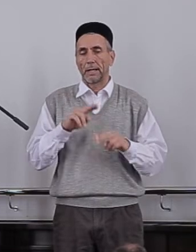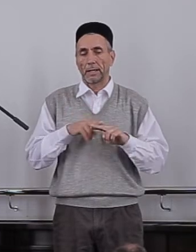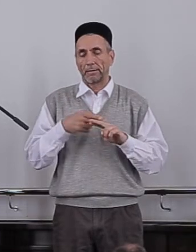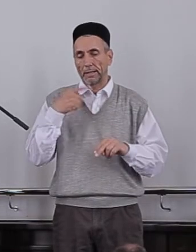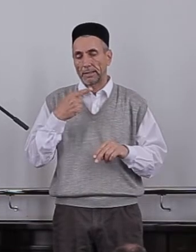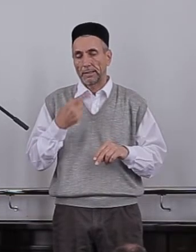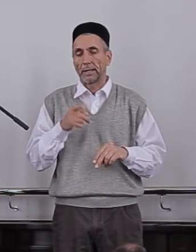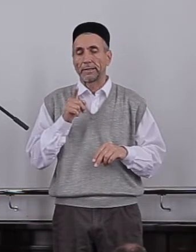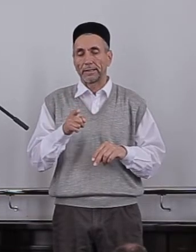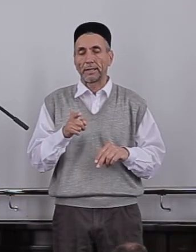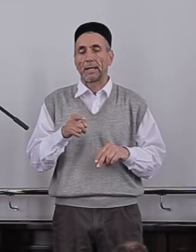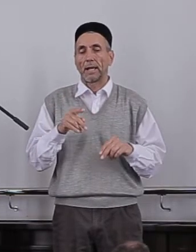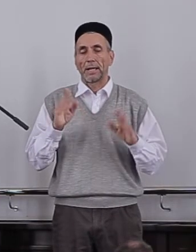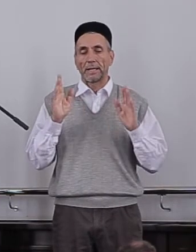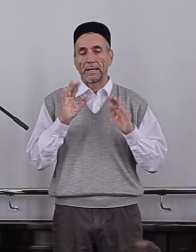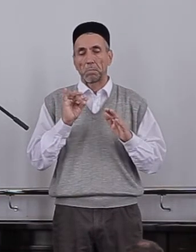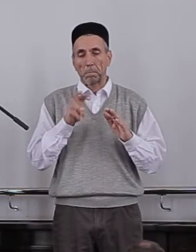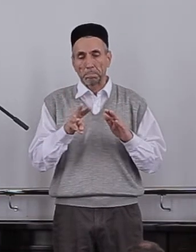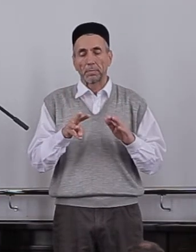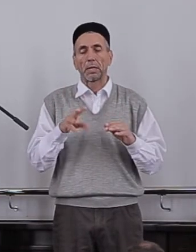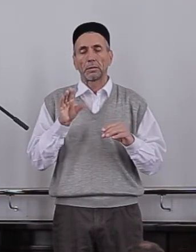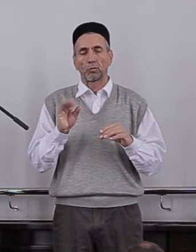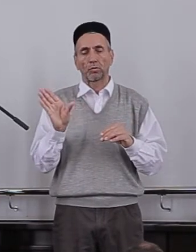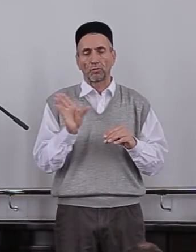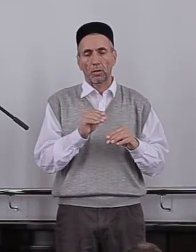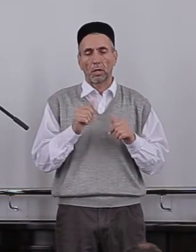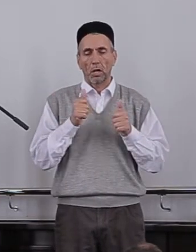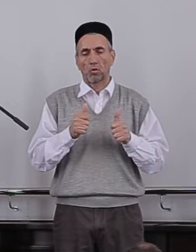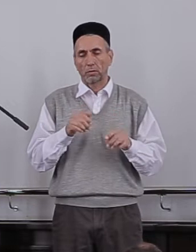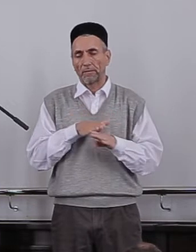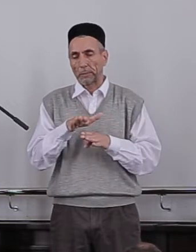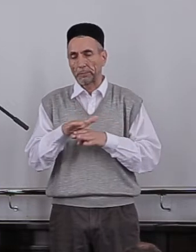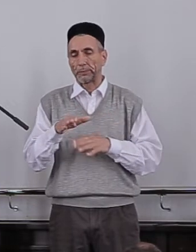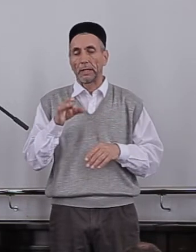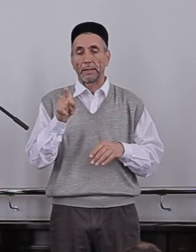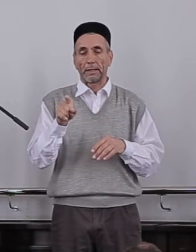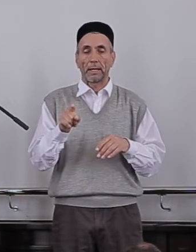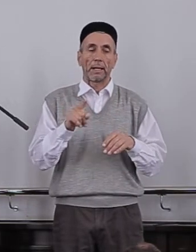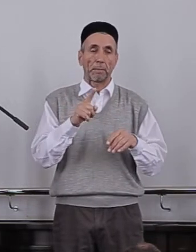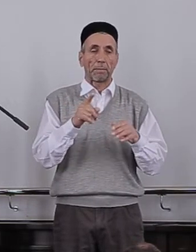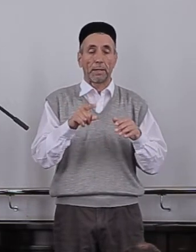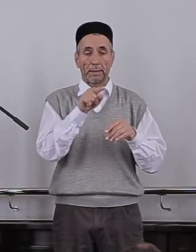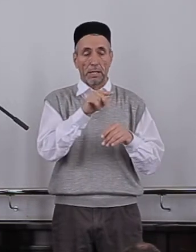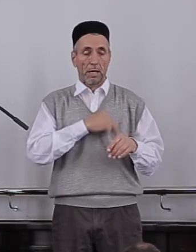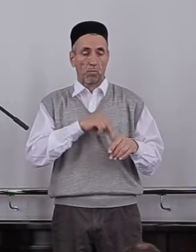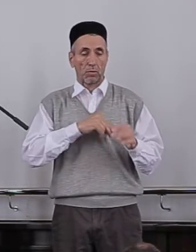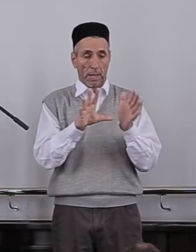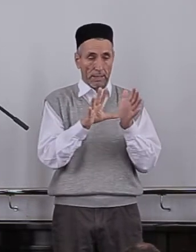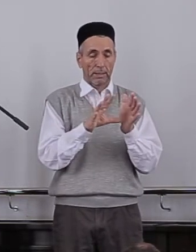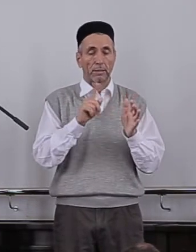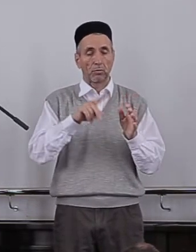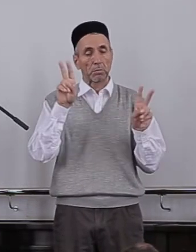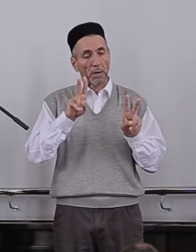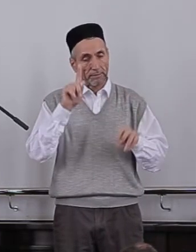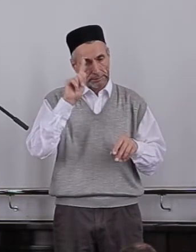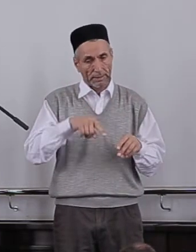инде. Син имам икән, имамлык эшеңне яхшы эшлисең. Электрик икән, син электрик эшеңне яхшы эшлисең.